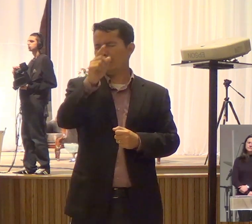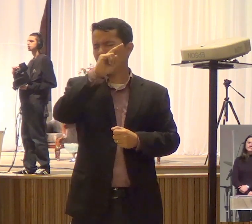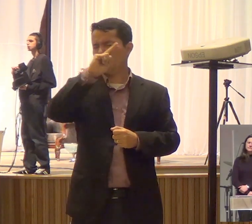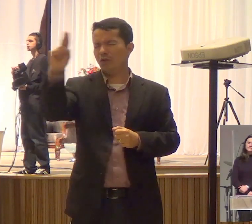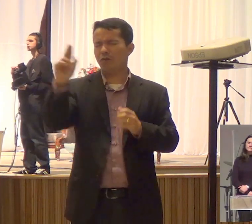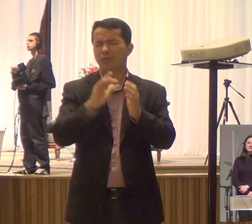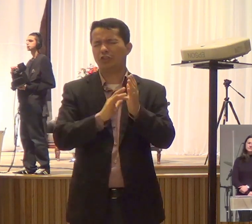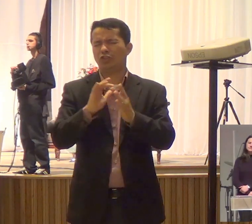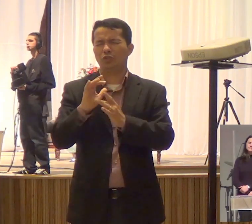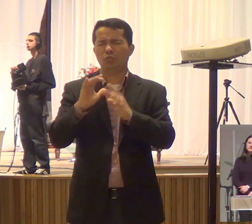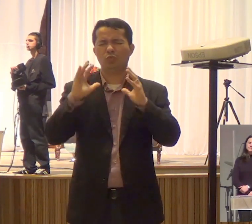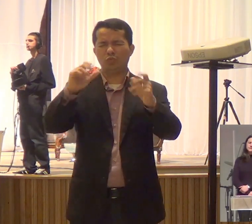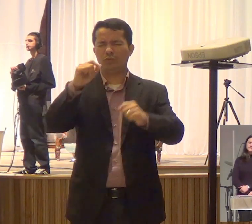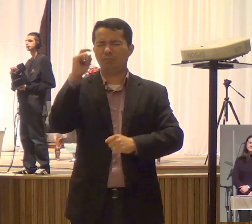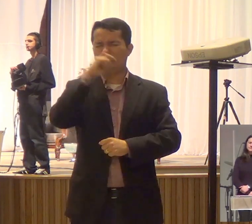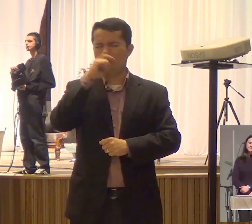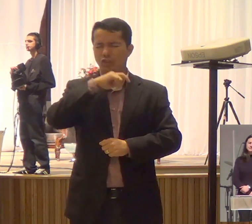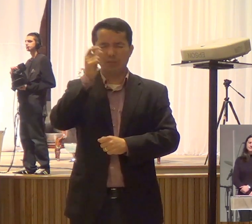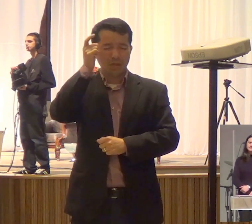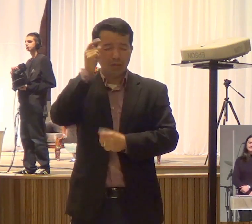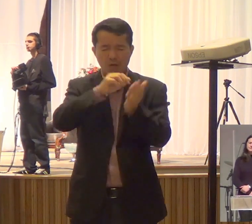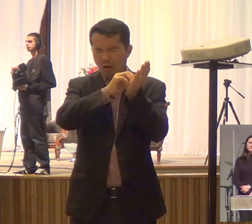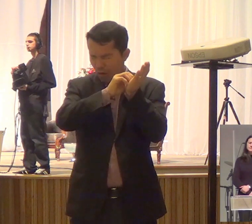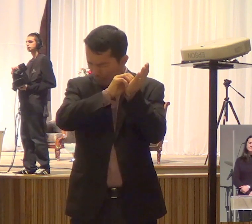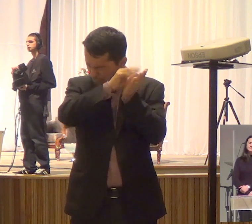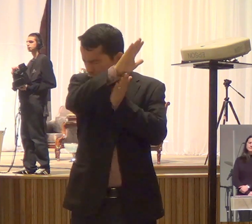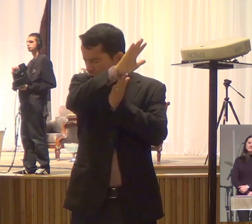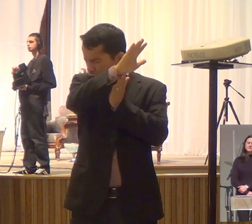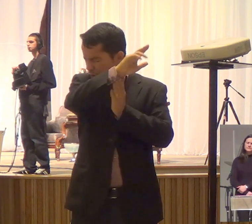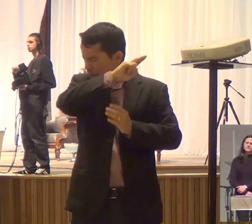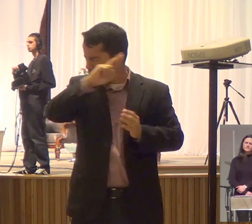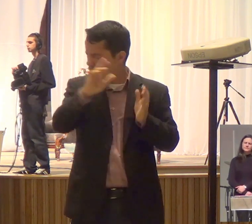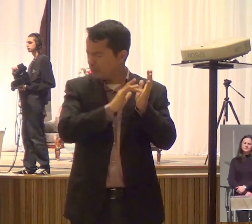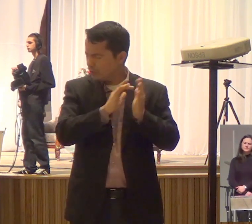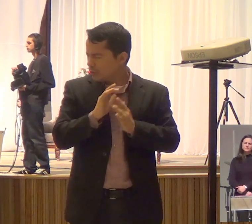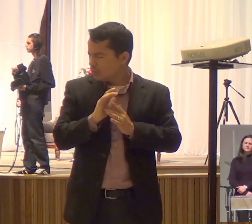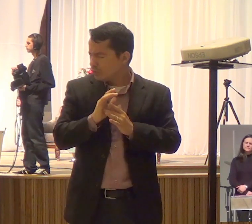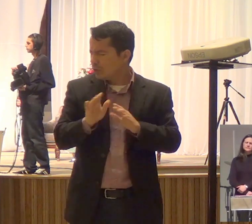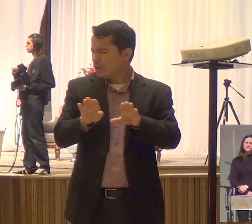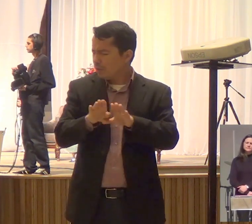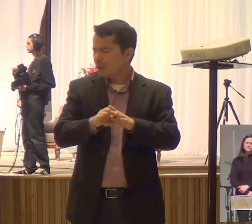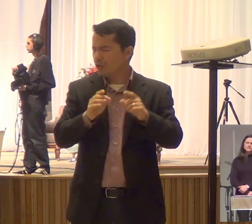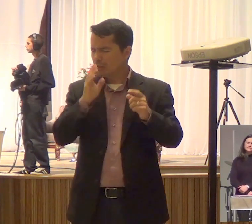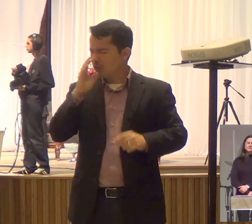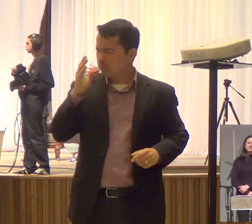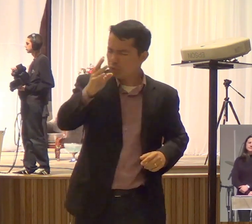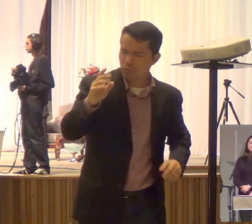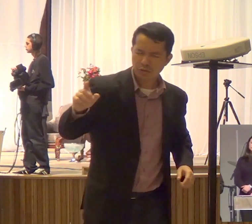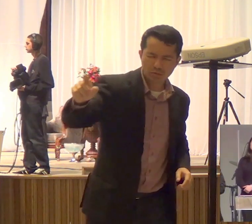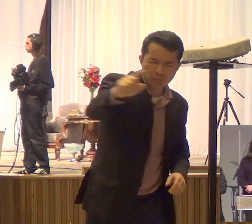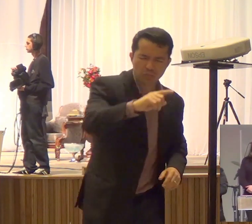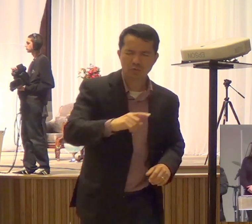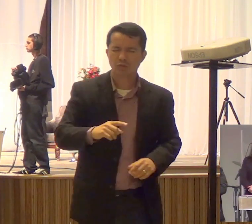Jesus todas as mentiras. Deixem o teu coração nessa noite. Tudo aquilo que disseram a teu respeito, que você